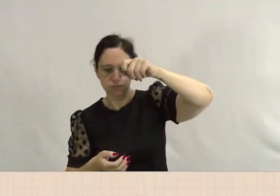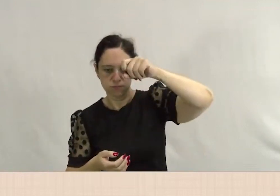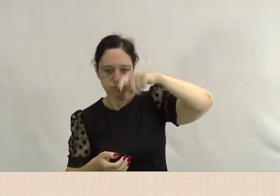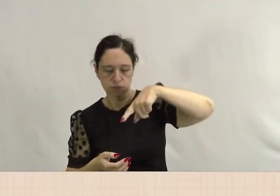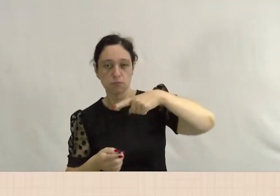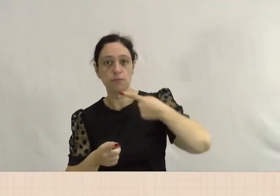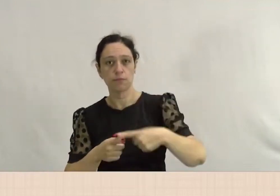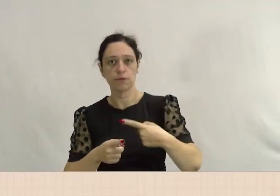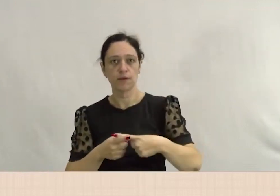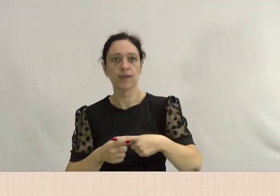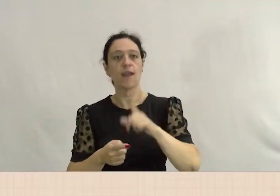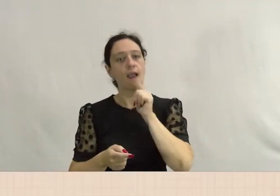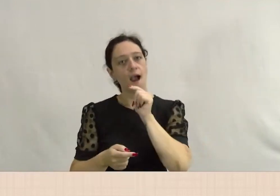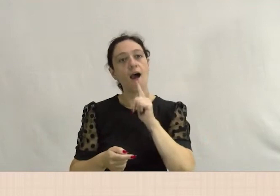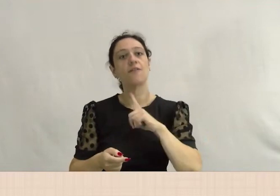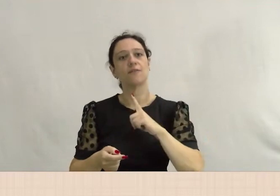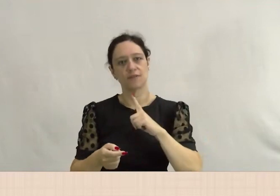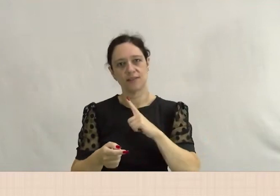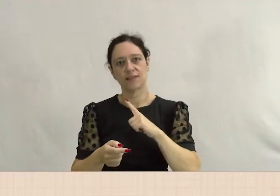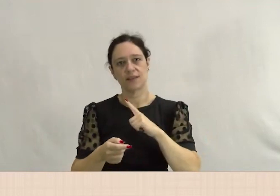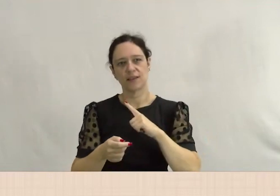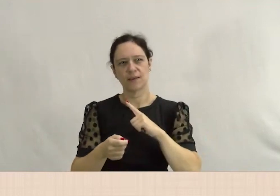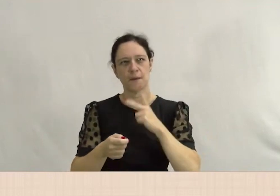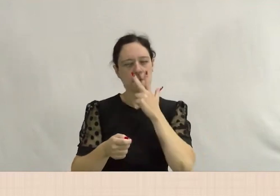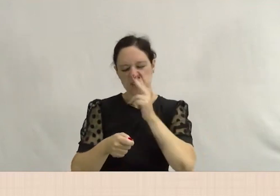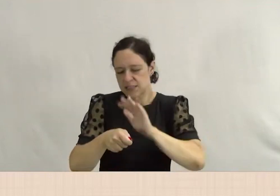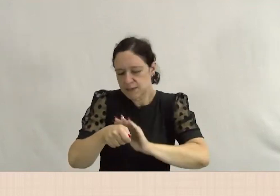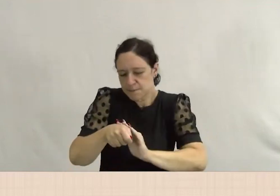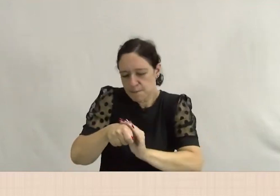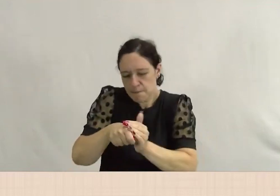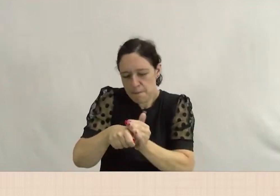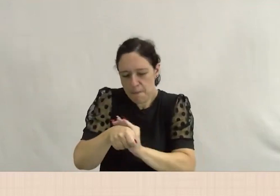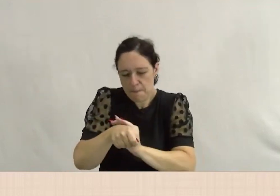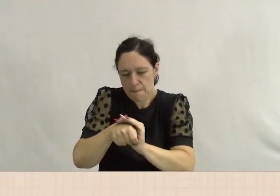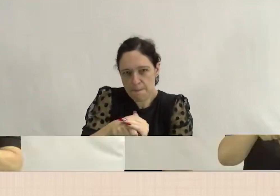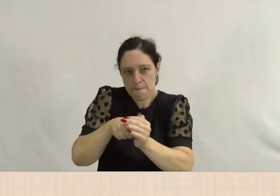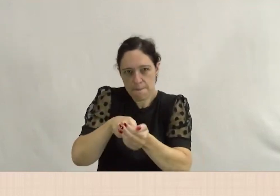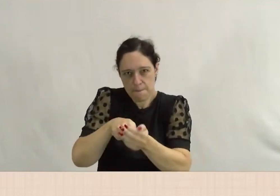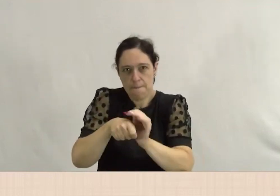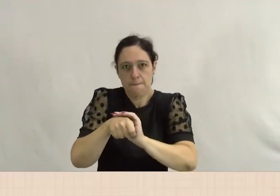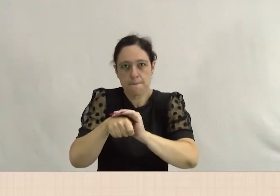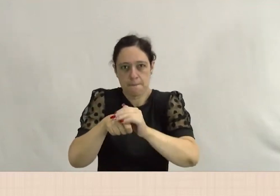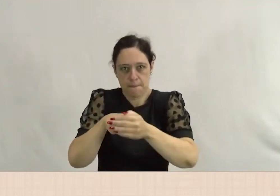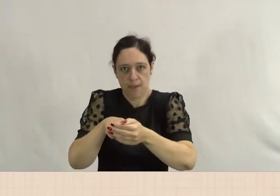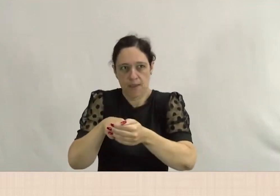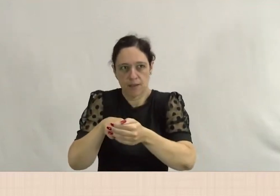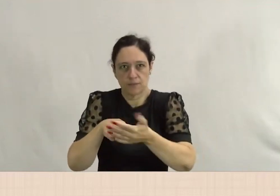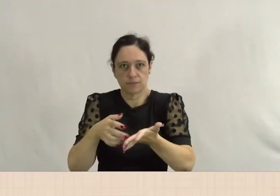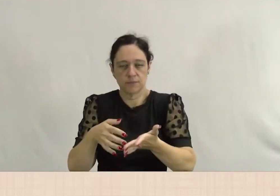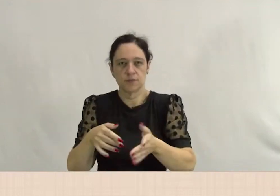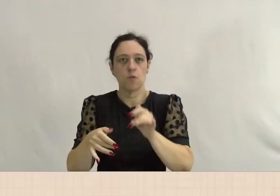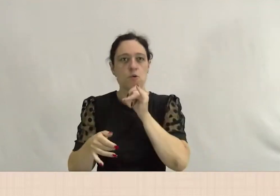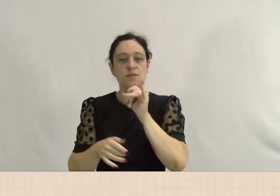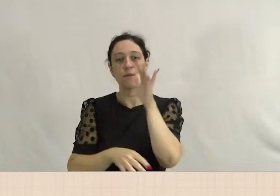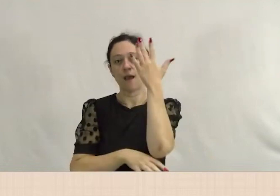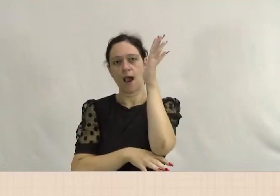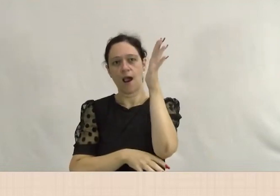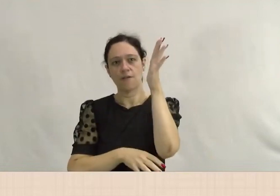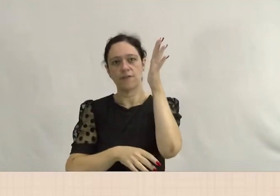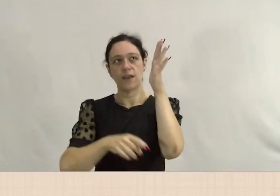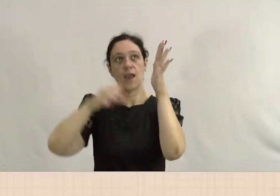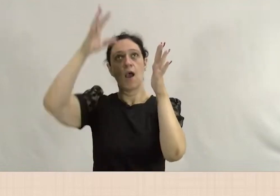que segura, não deixa espalhar. Se não cai um pingo de chuva na folha, não fica na